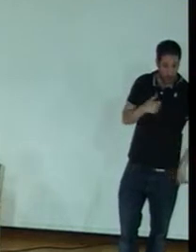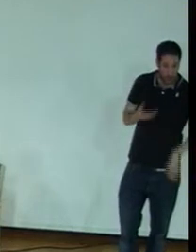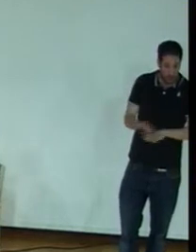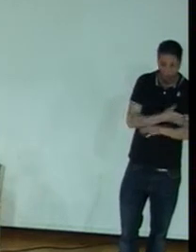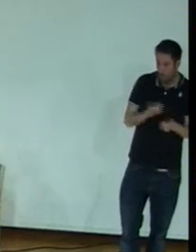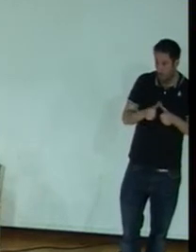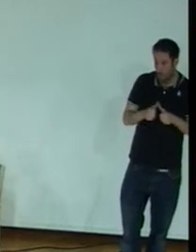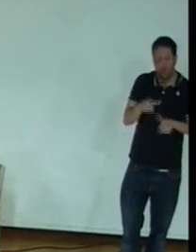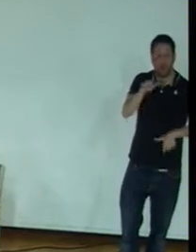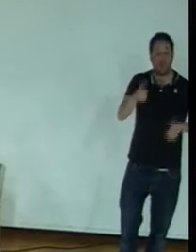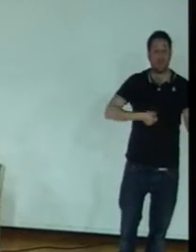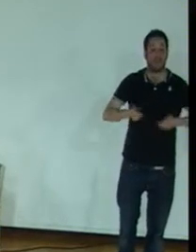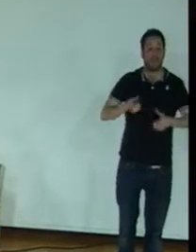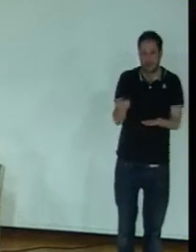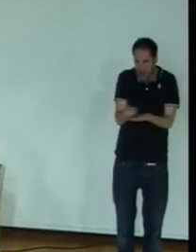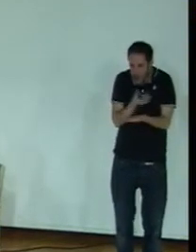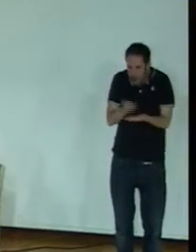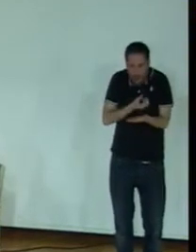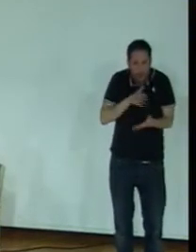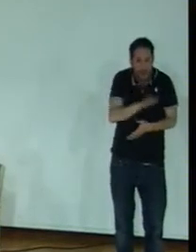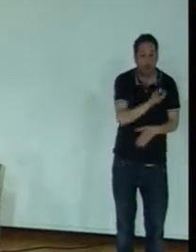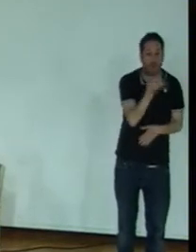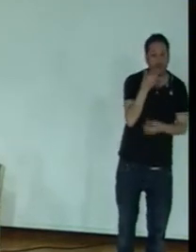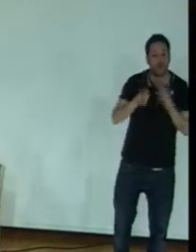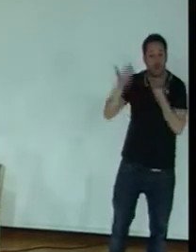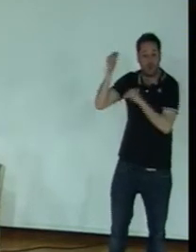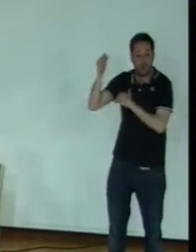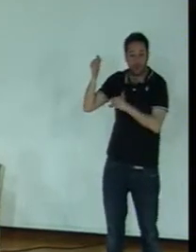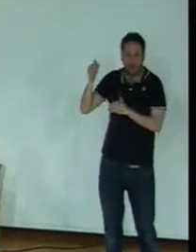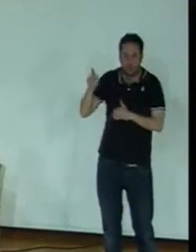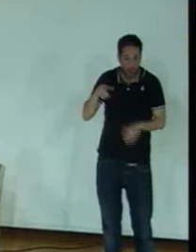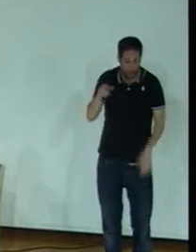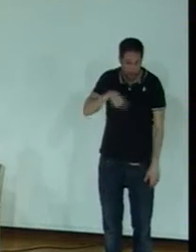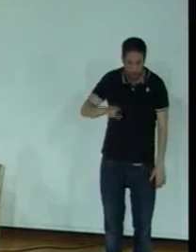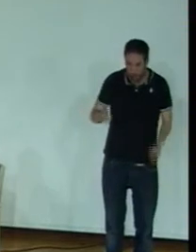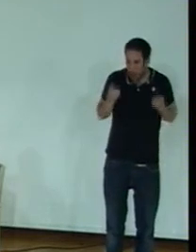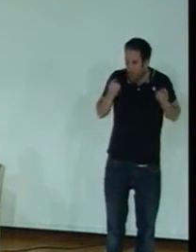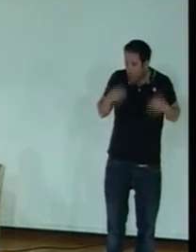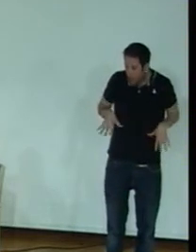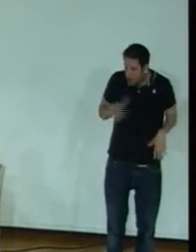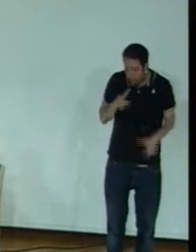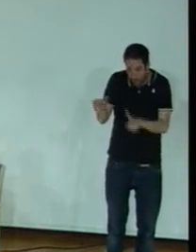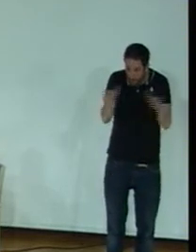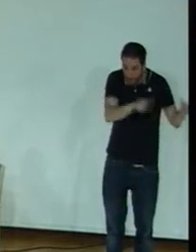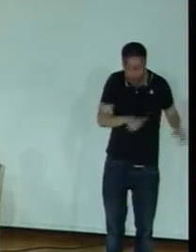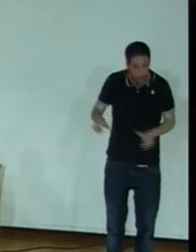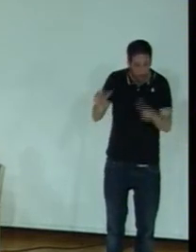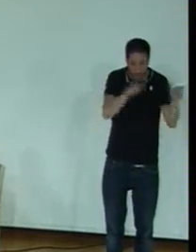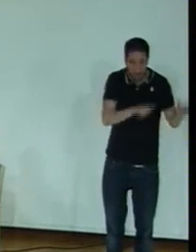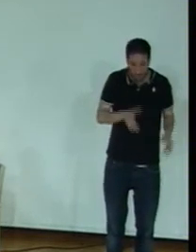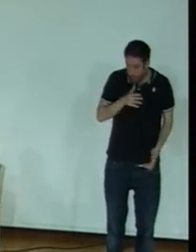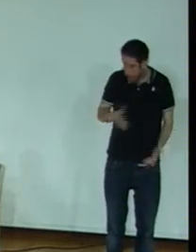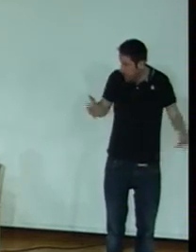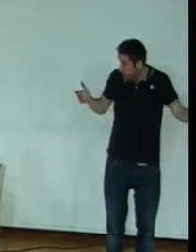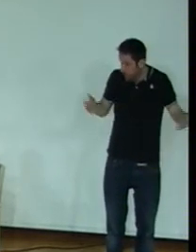Et donc que les services de renseignement français, étrangers, se sont révélés incapables de surveiller et d'extraire cette